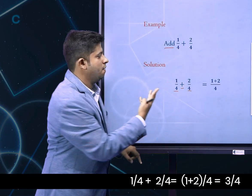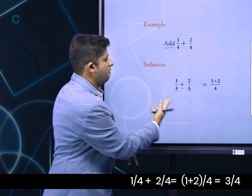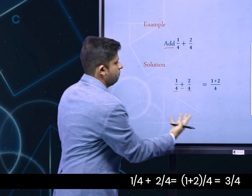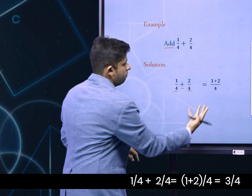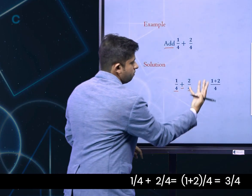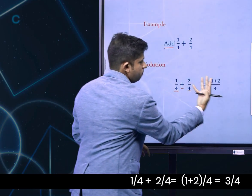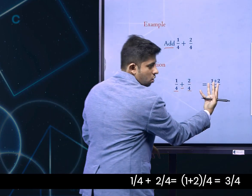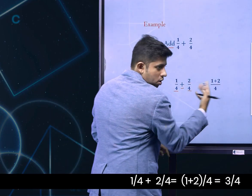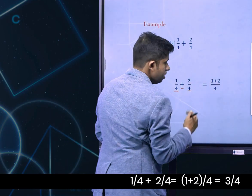3/4.